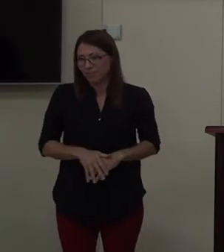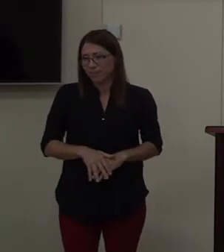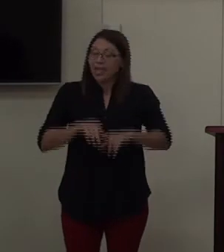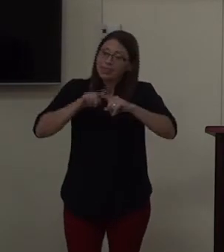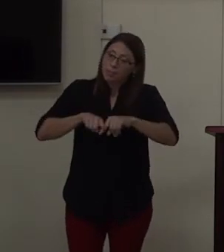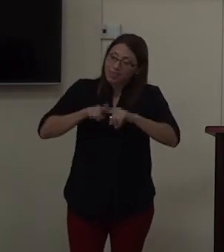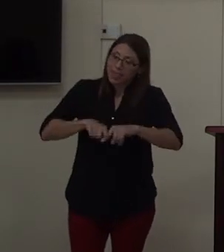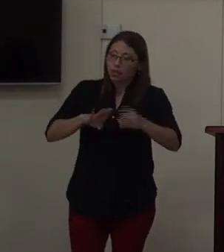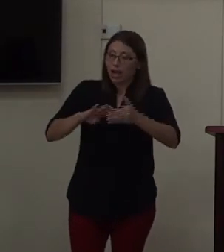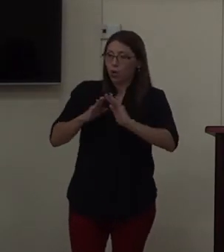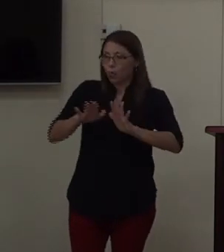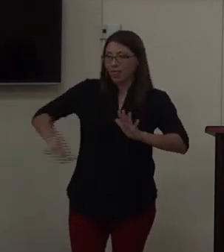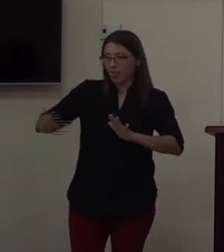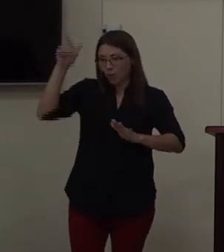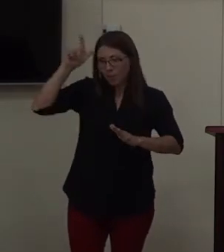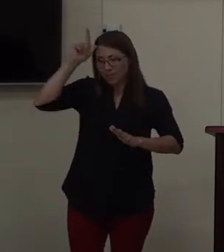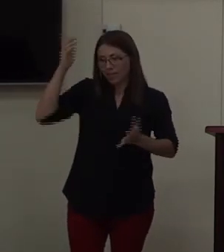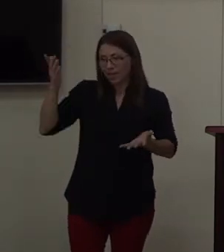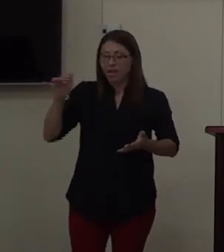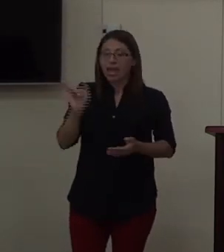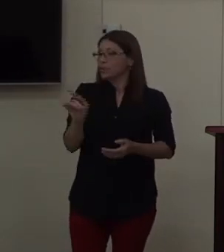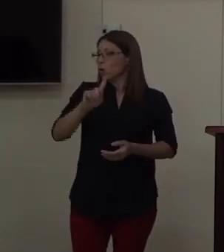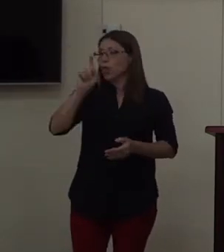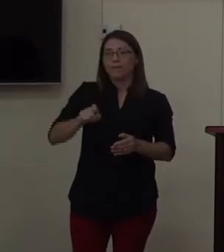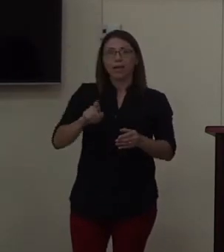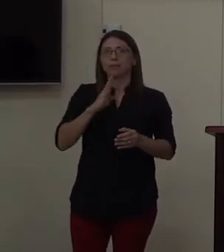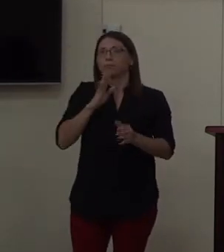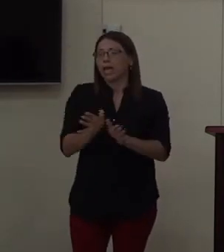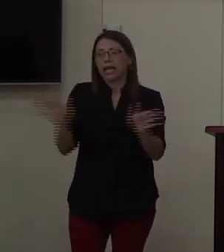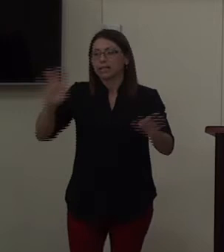Dependiendo de cada comunidad, obviamente, volvemos que esto no debe generalizarse nunca.